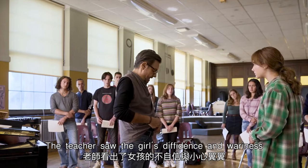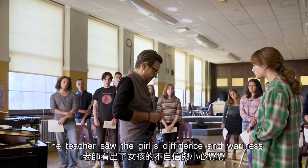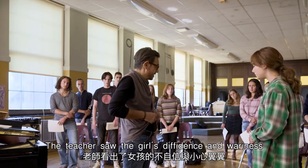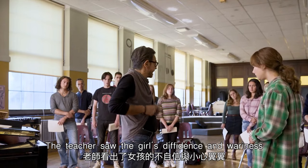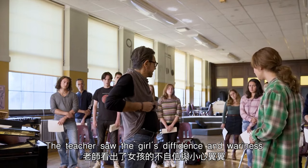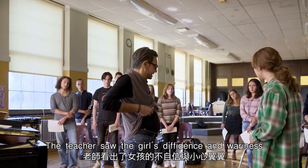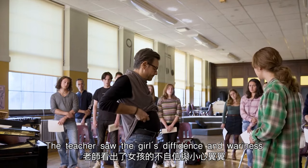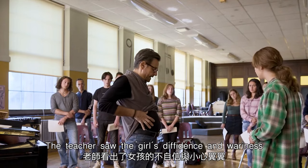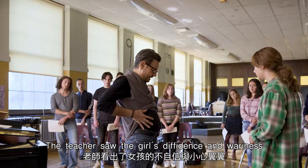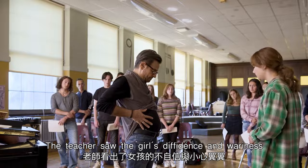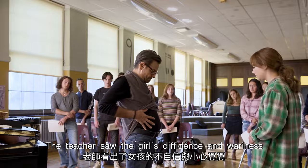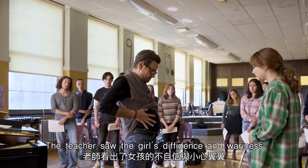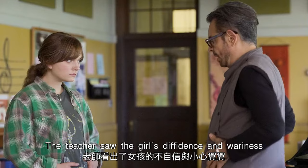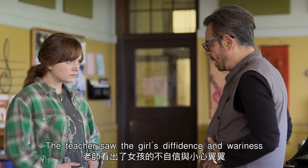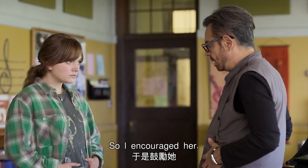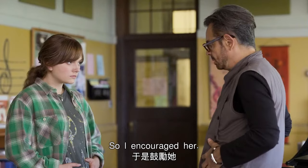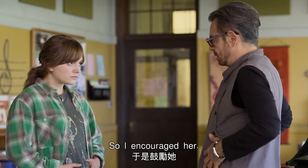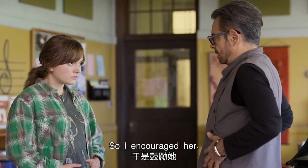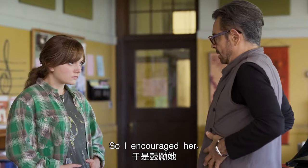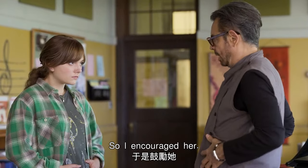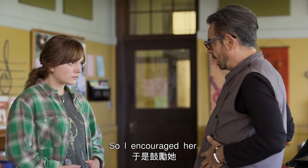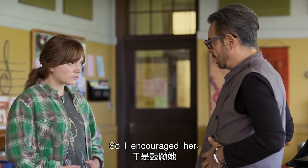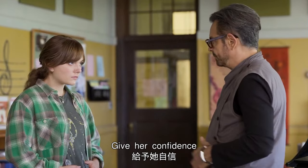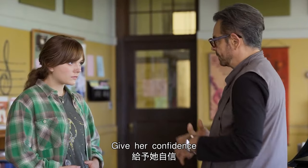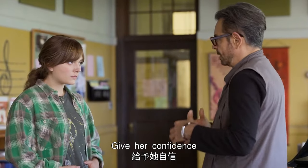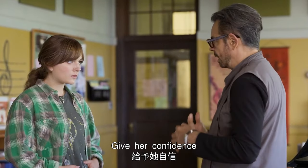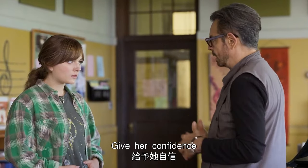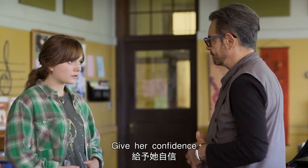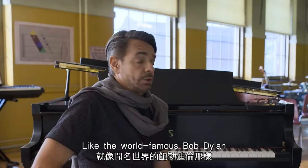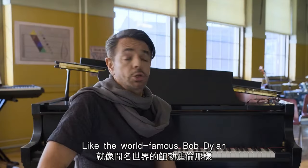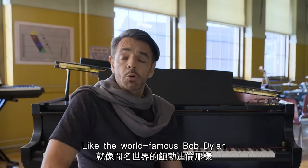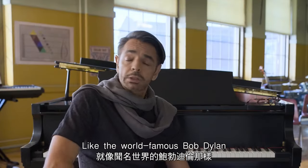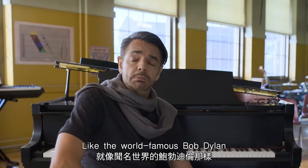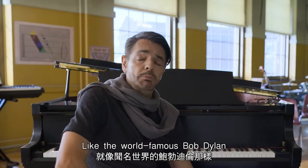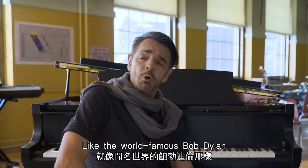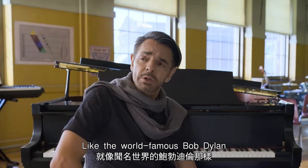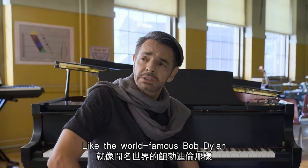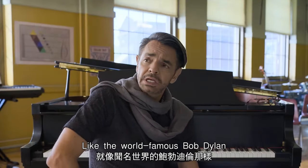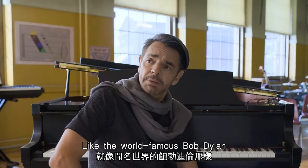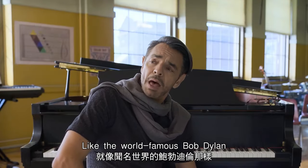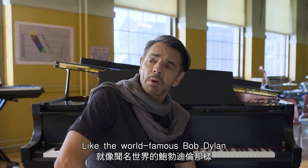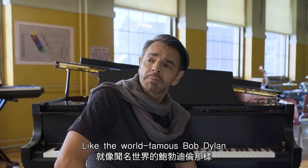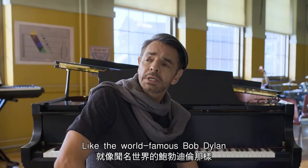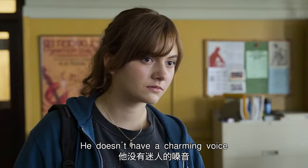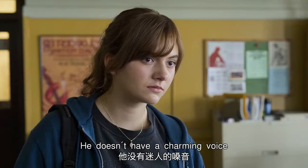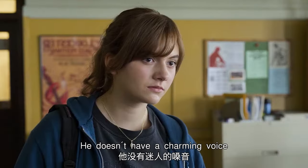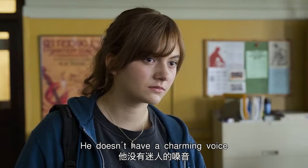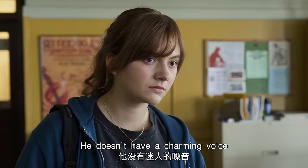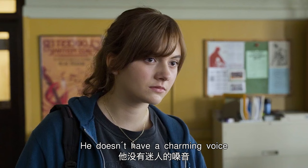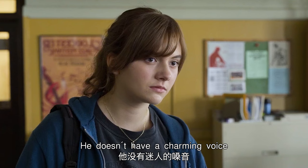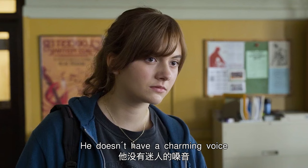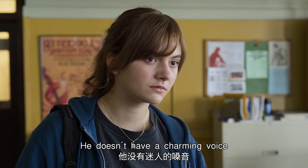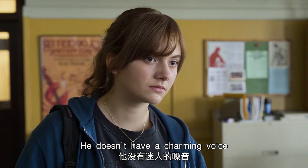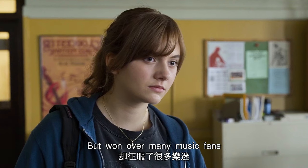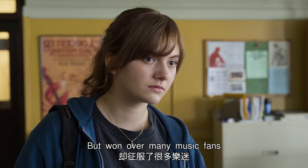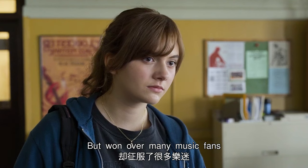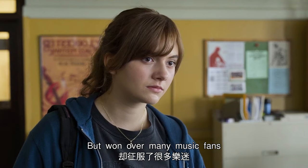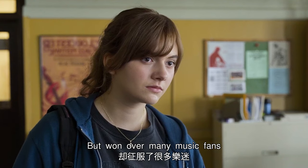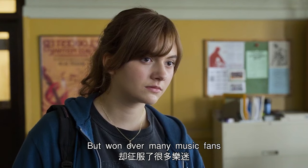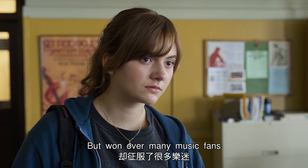出了女孩的不自信与小心翼于是鼓励她给予她自信就像文明世界的鲍博迪伦那样她没有迷人的嗓音却征服了很多